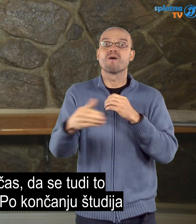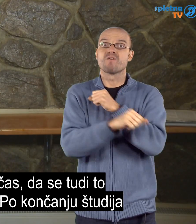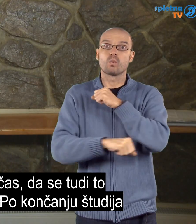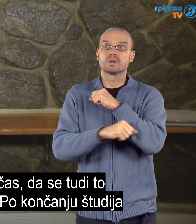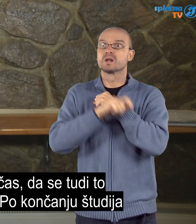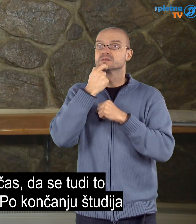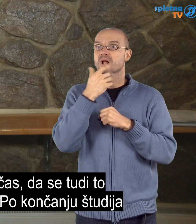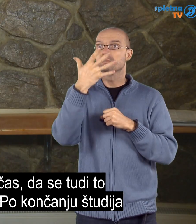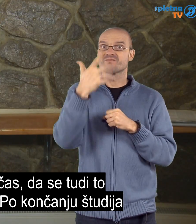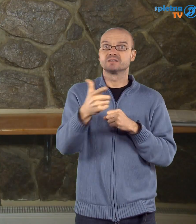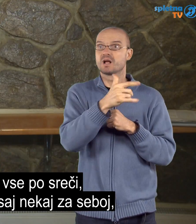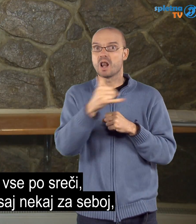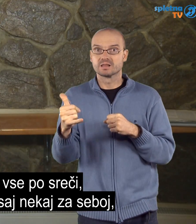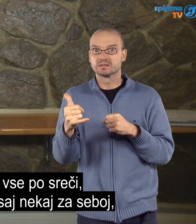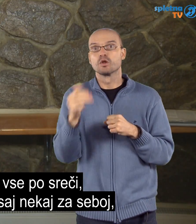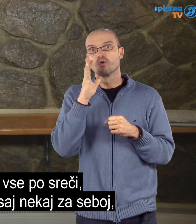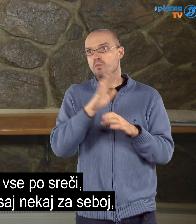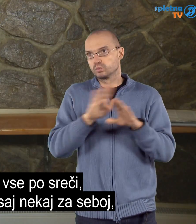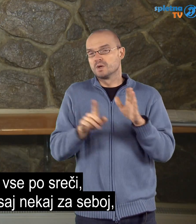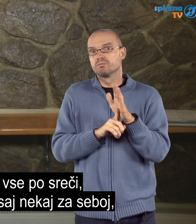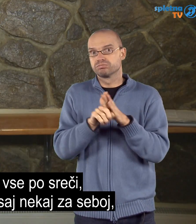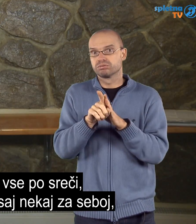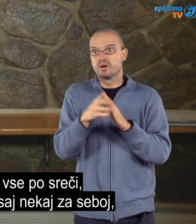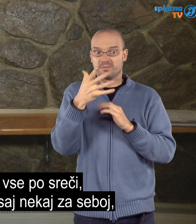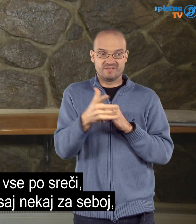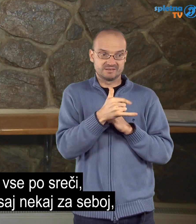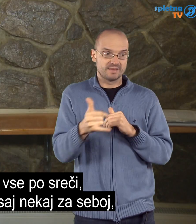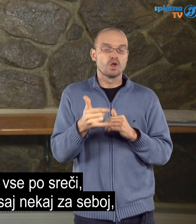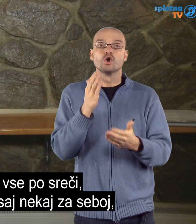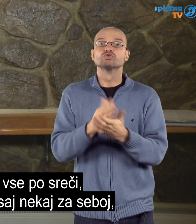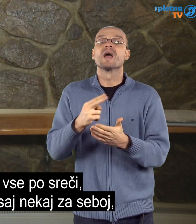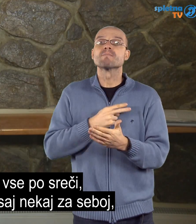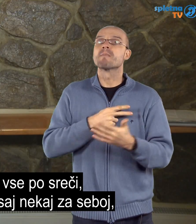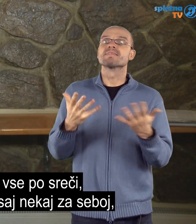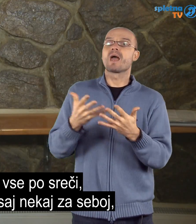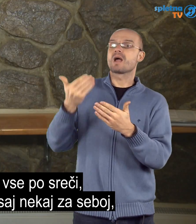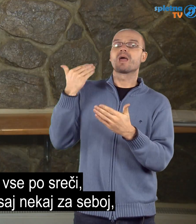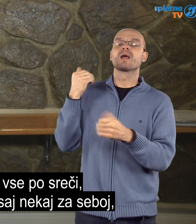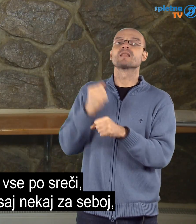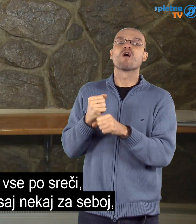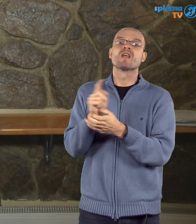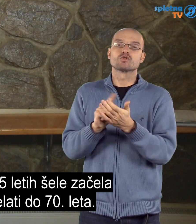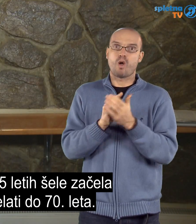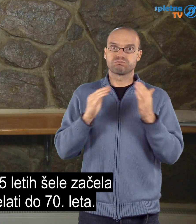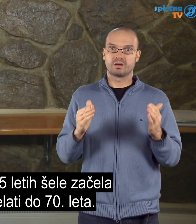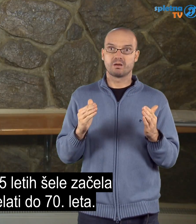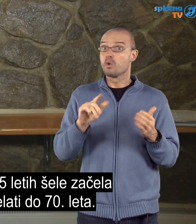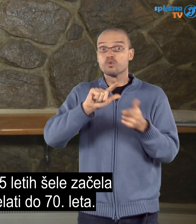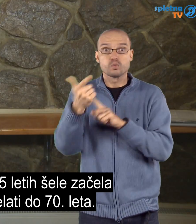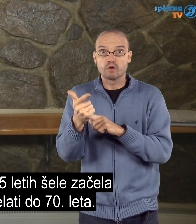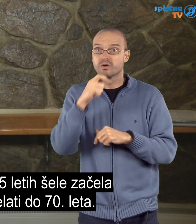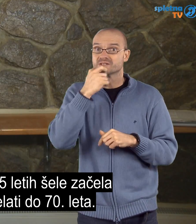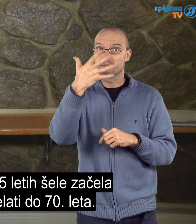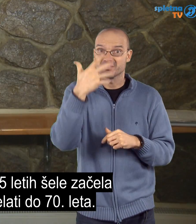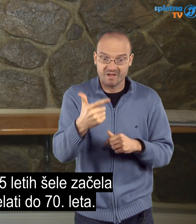stara 25 let, če se vse dobro izide, ne, da bom imela vsaj nekaj za sabo, ne, da bom pri 25 začela in bom mogla delati do,